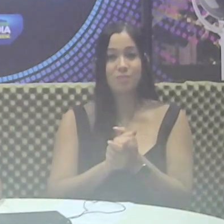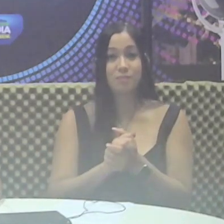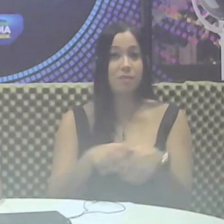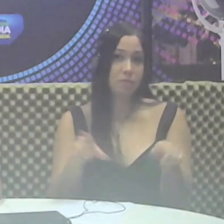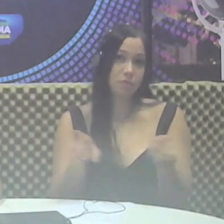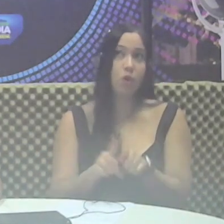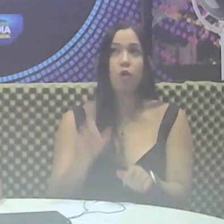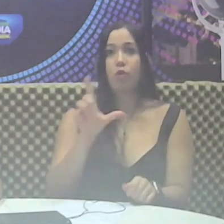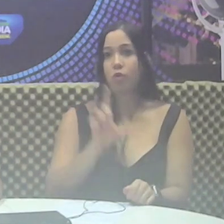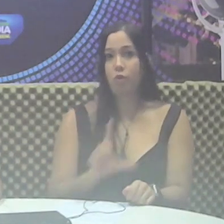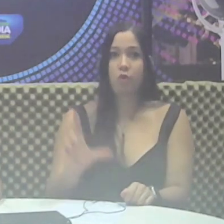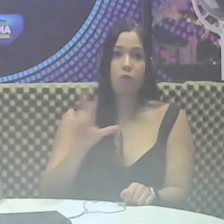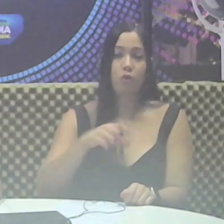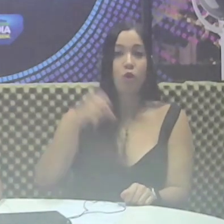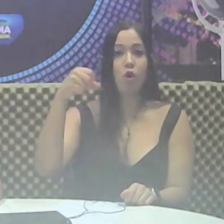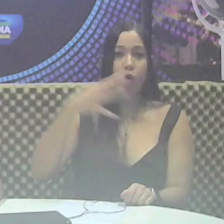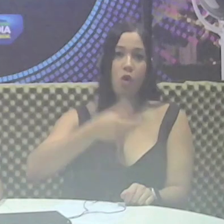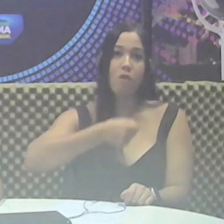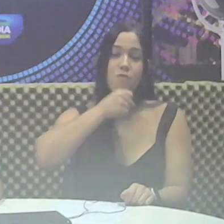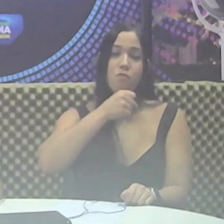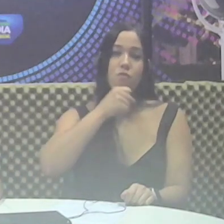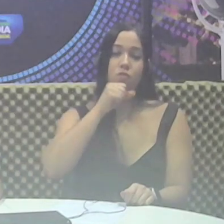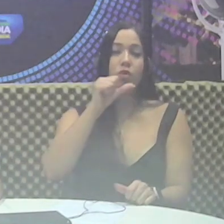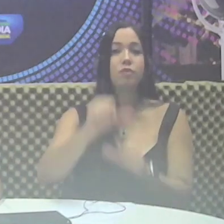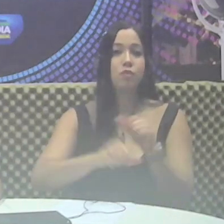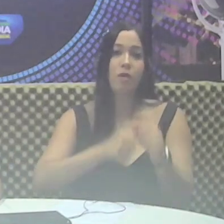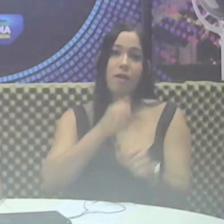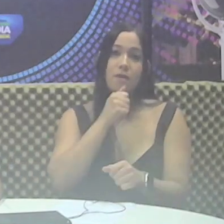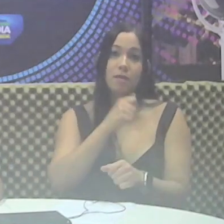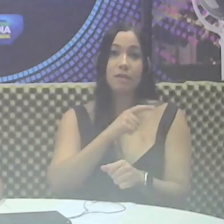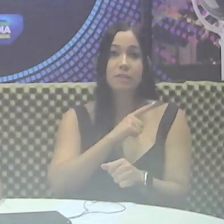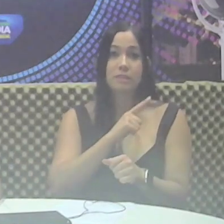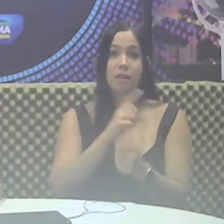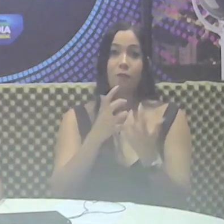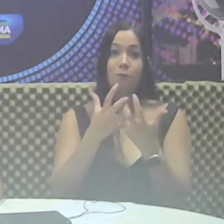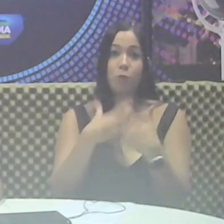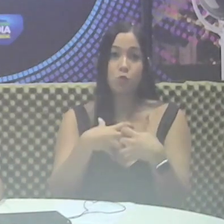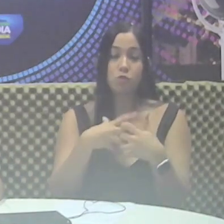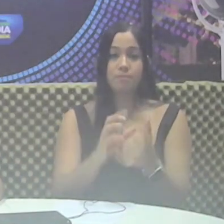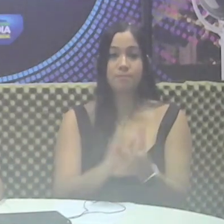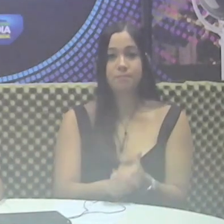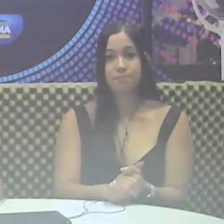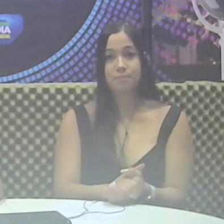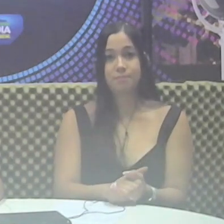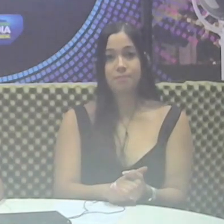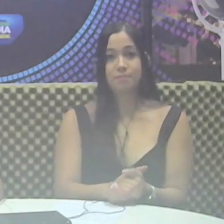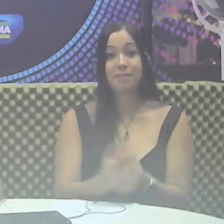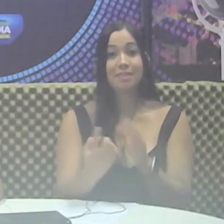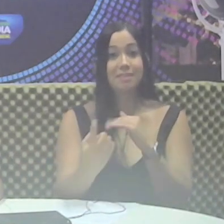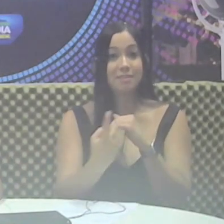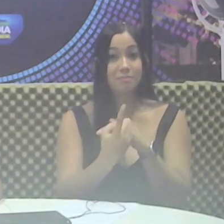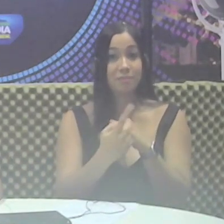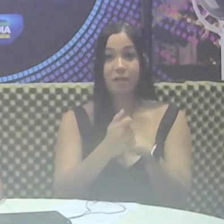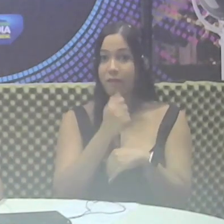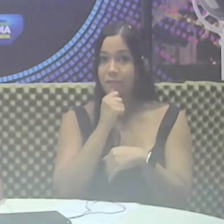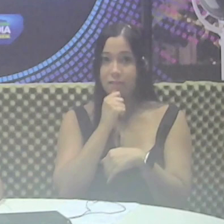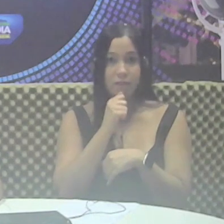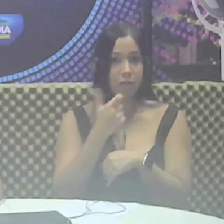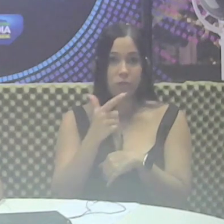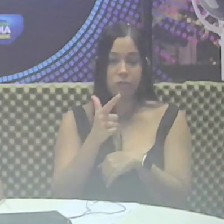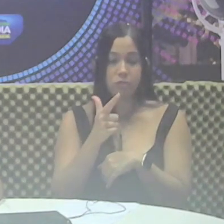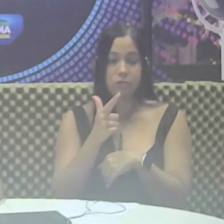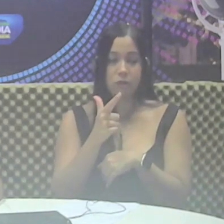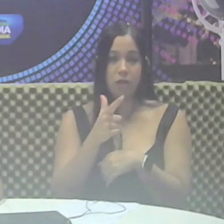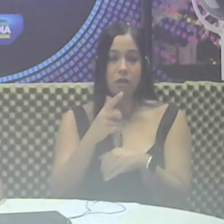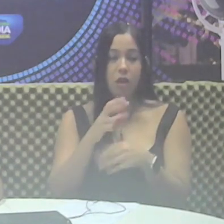além, claro, de levar as lâmpadas antigas que ainda estejam em funcionamento. Já os clientes que não são titulares da